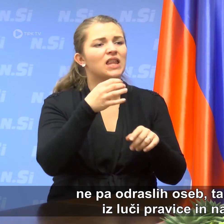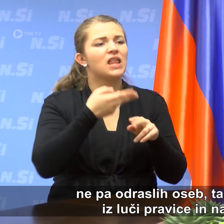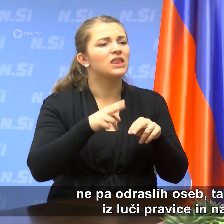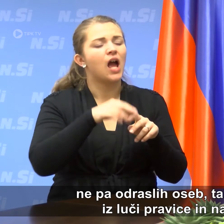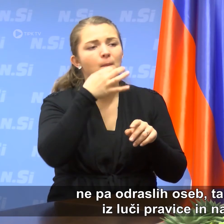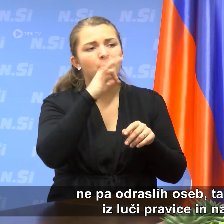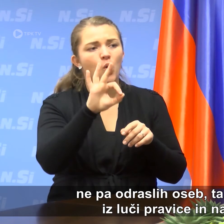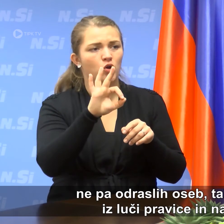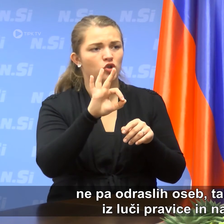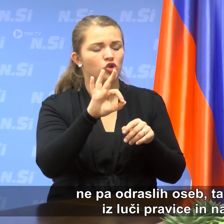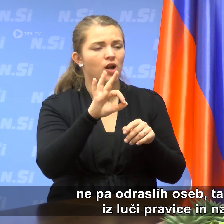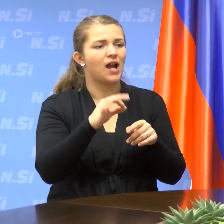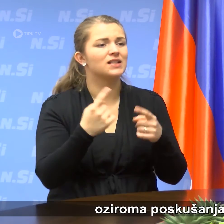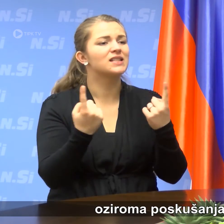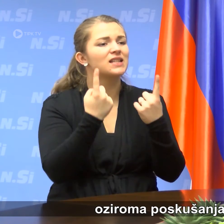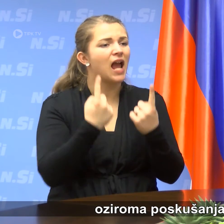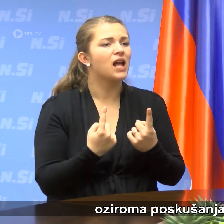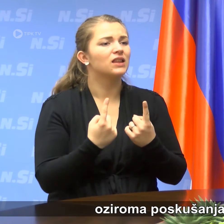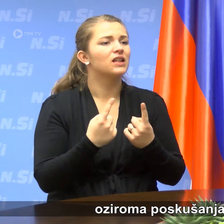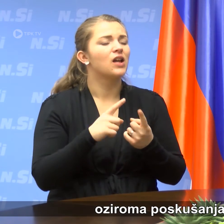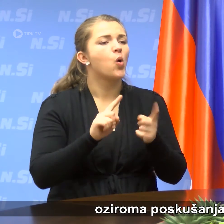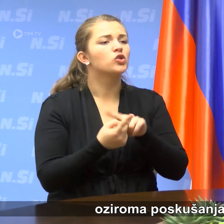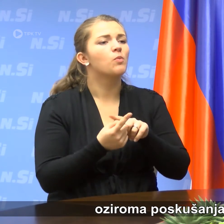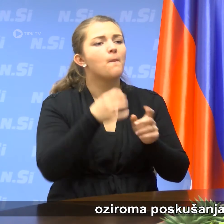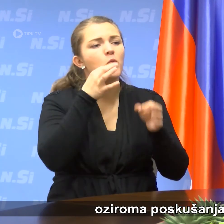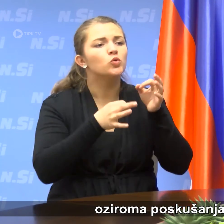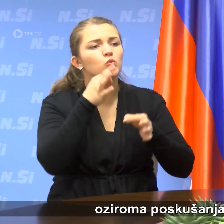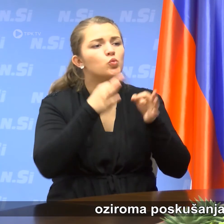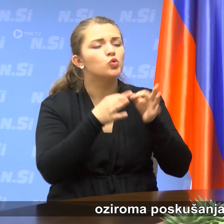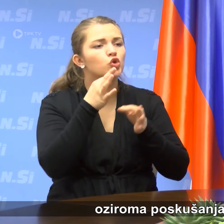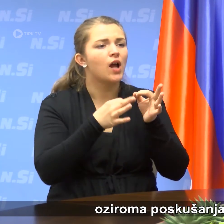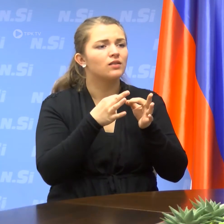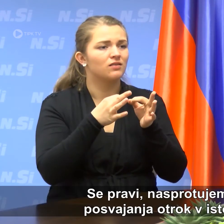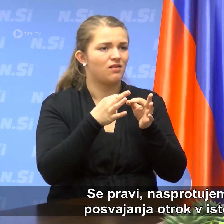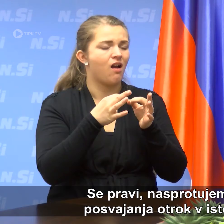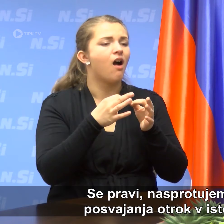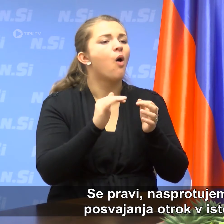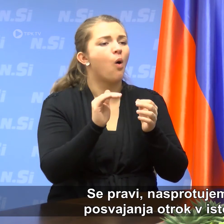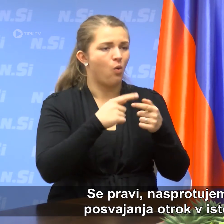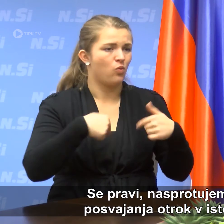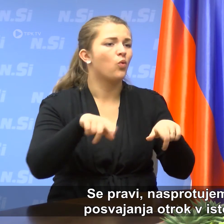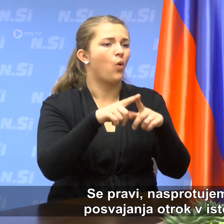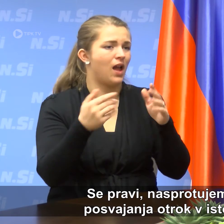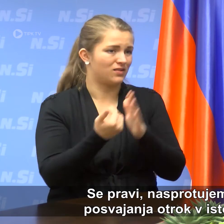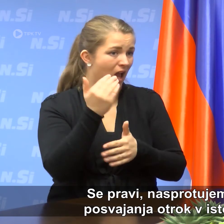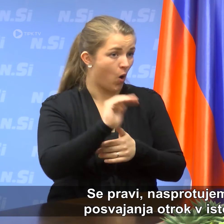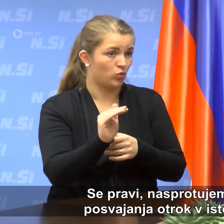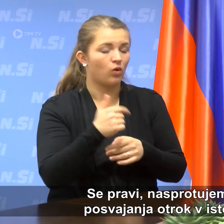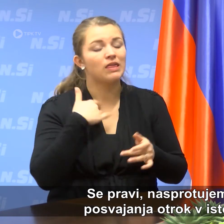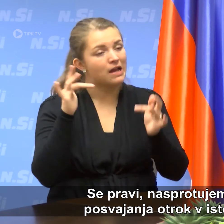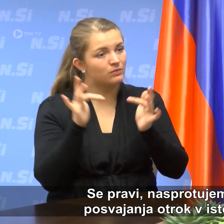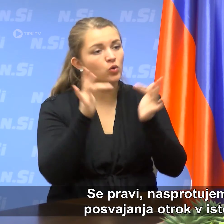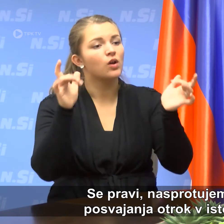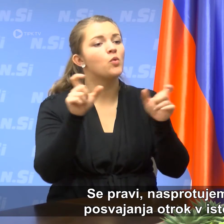stanja oziroma poskušanja okolja za otroke. Se pravi, nasprotujemo zaradi